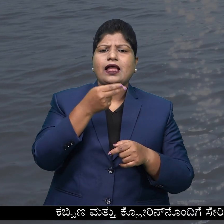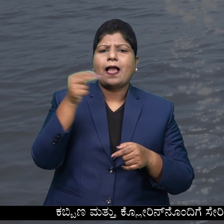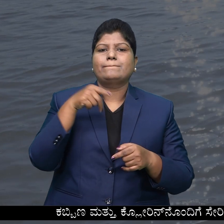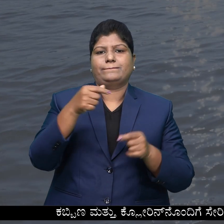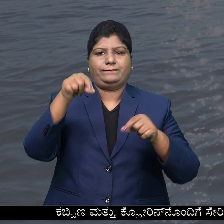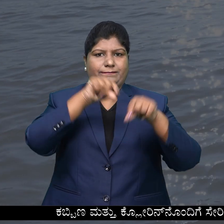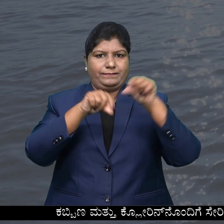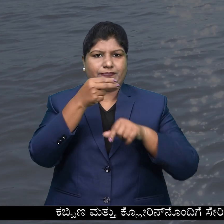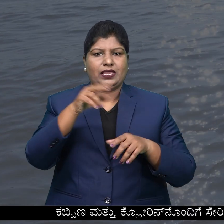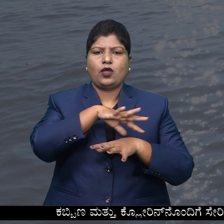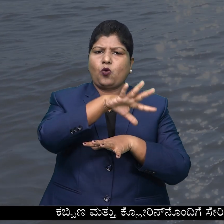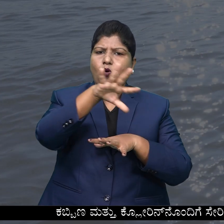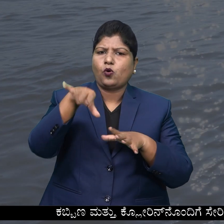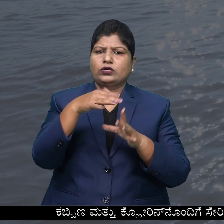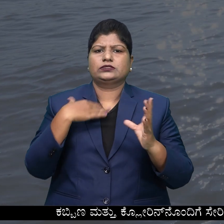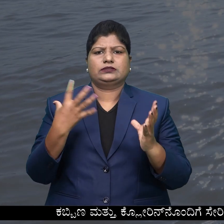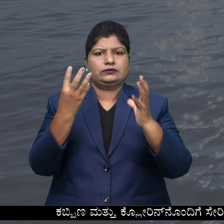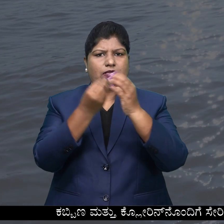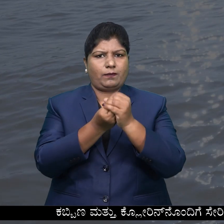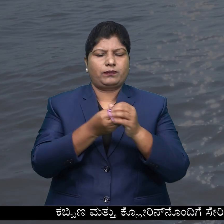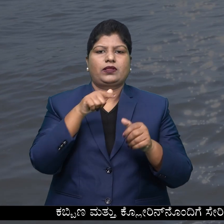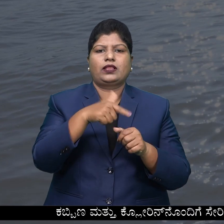ಕ್ಲೋರಿನ್ನೊಂದಿಗೆ ಸೇರಿಕೊಂಡು ಅಂತರ್ಜಲವನ್ನ ವಿಷಪೂರಿತಗೊಳಿಸುತ್ತೆ.